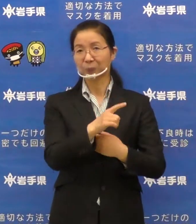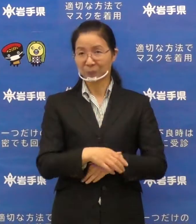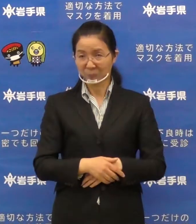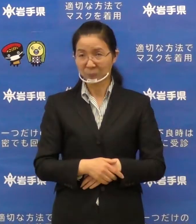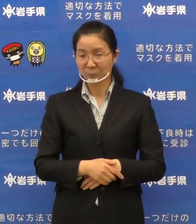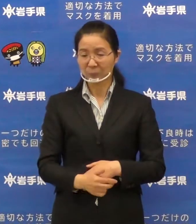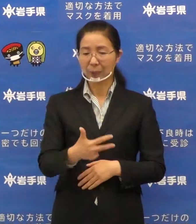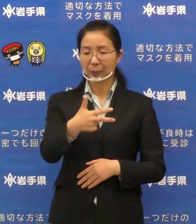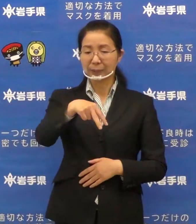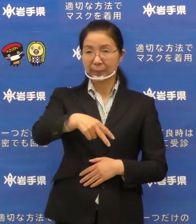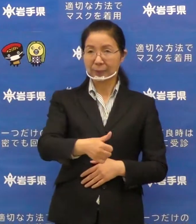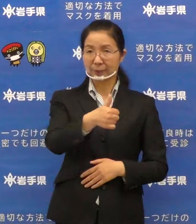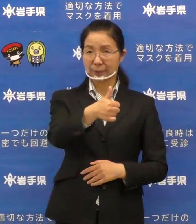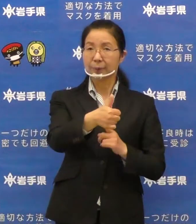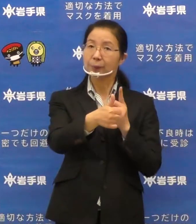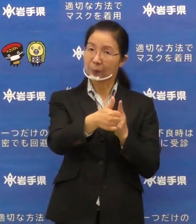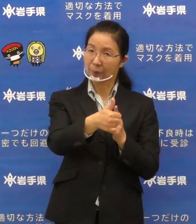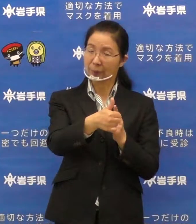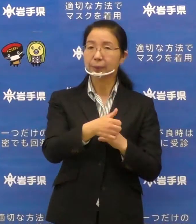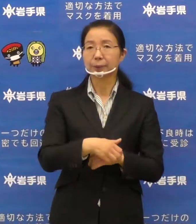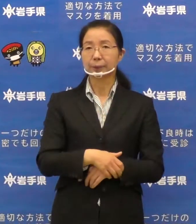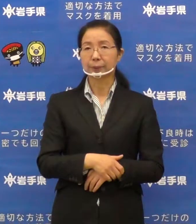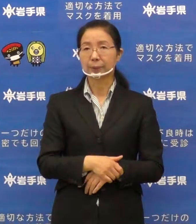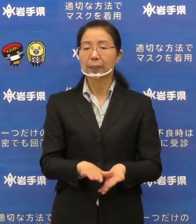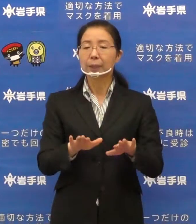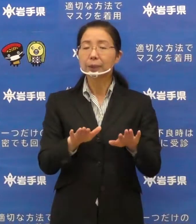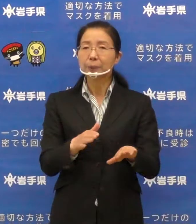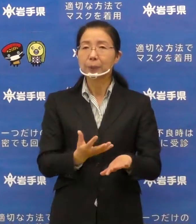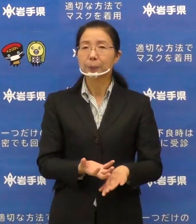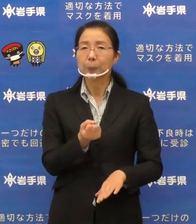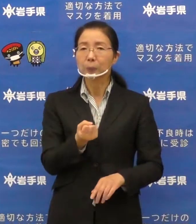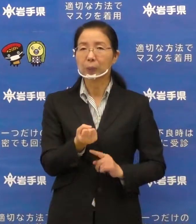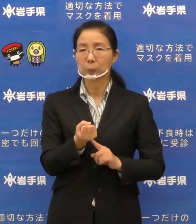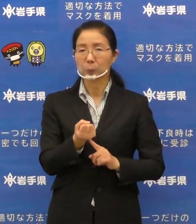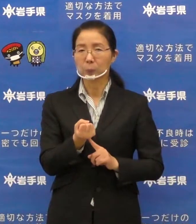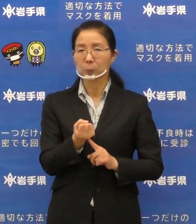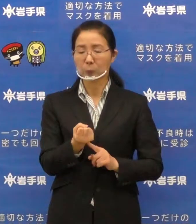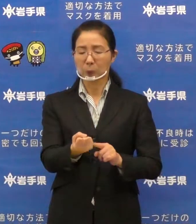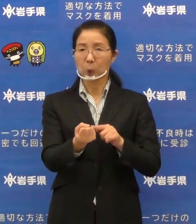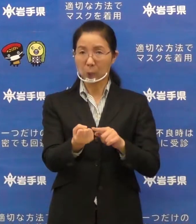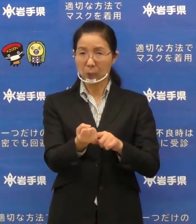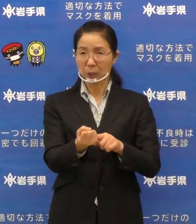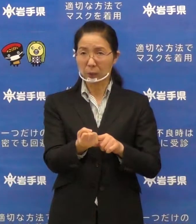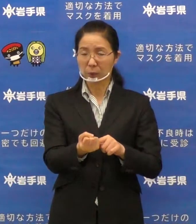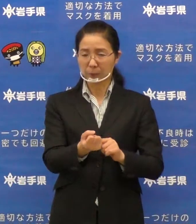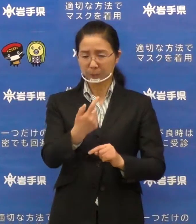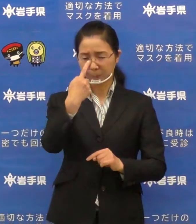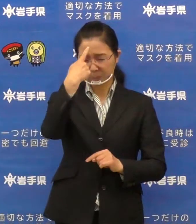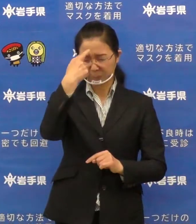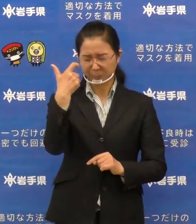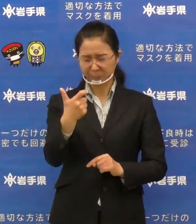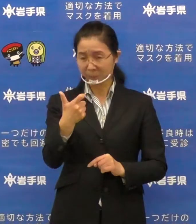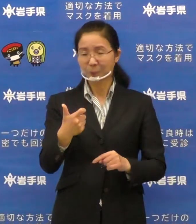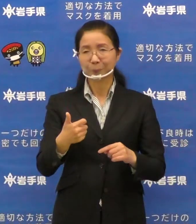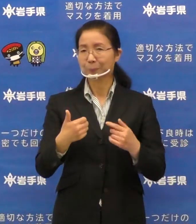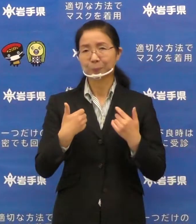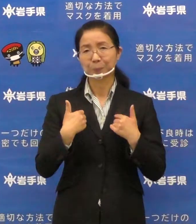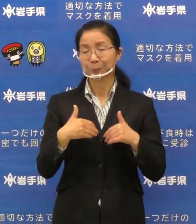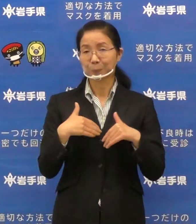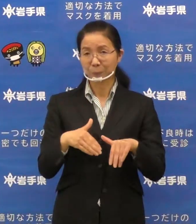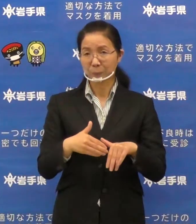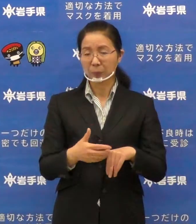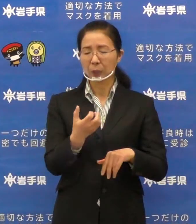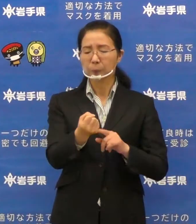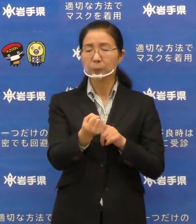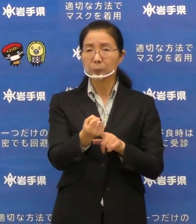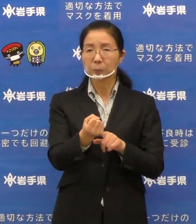まあ、品議員にはですね、この今持っているものにこだわらず、むしろそれを手